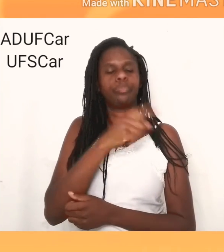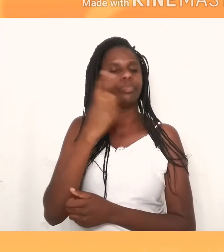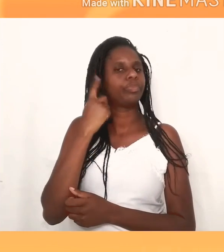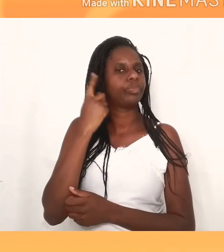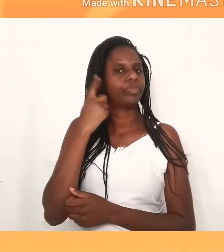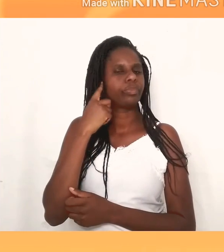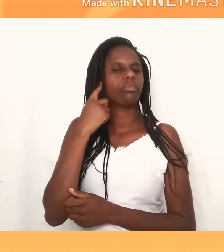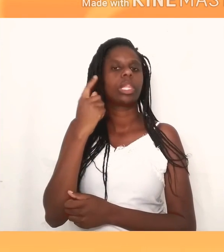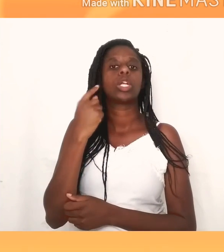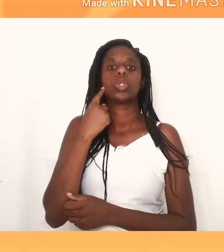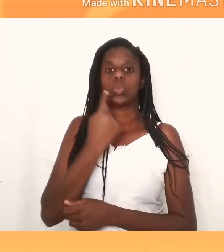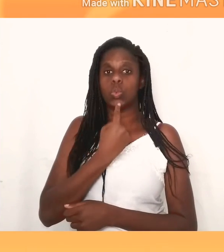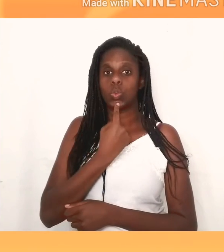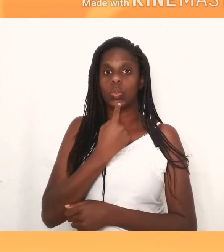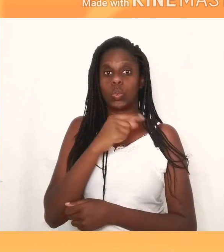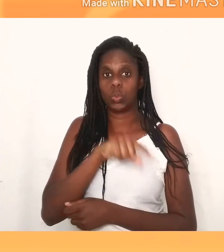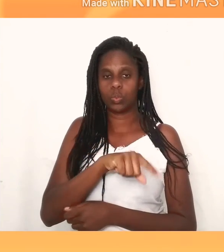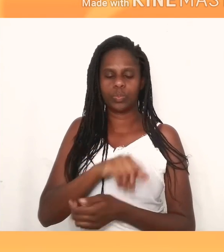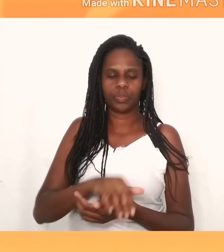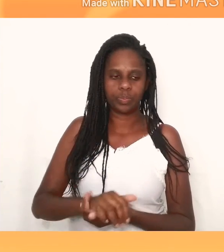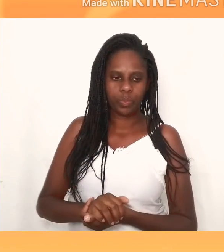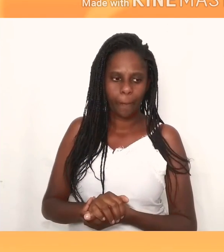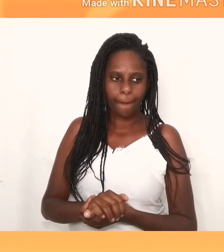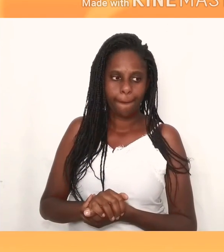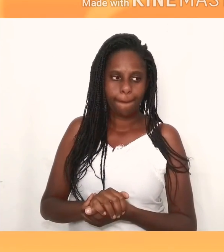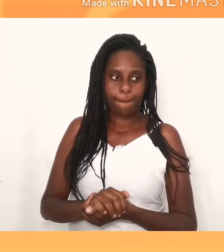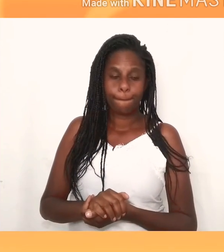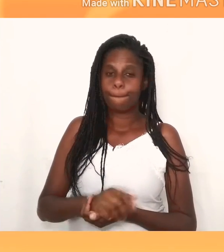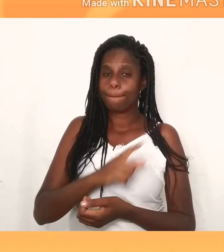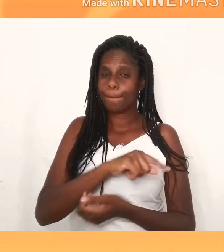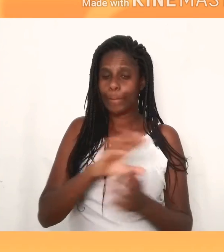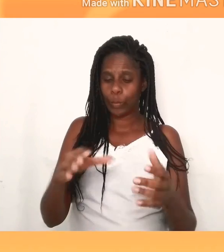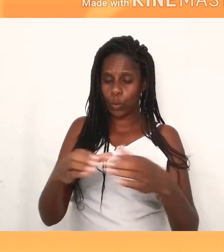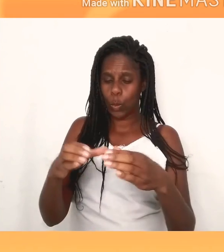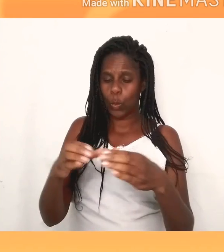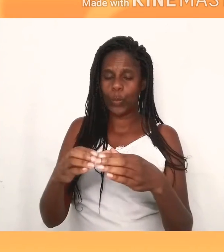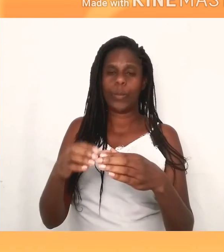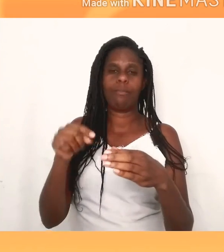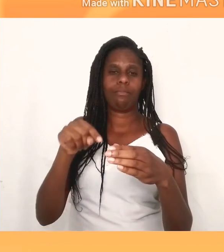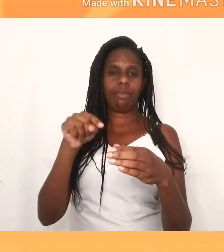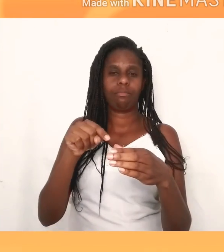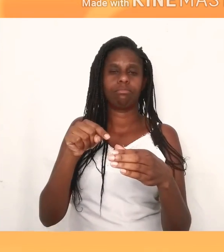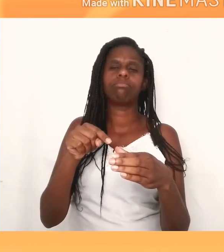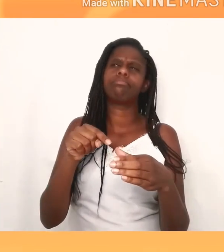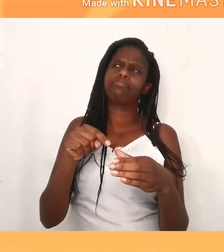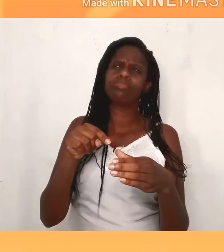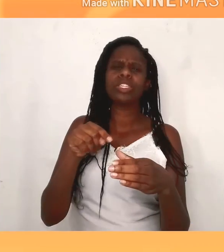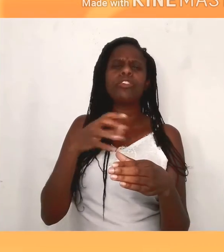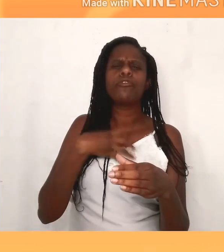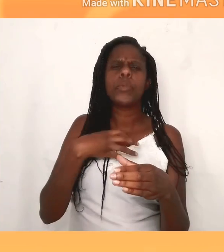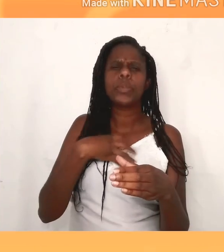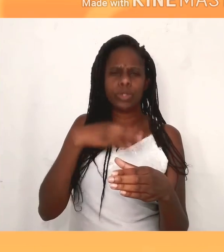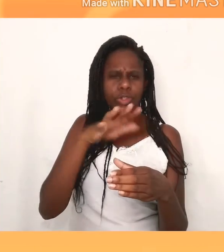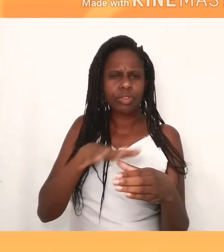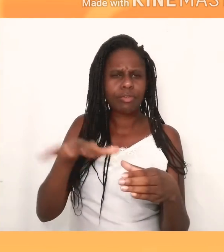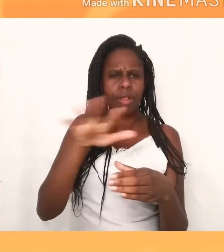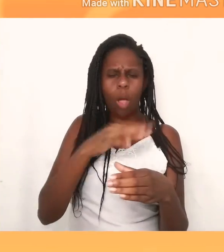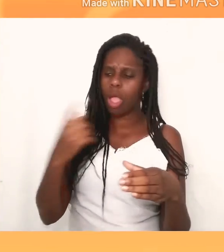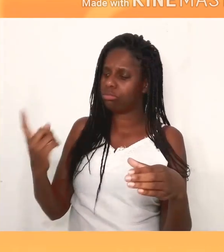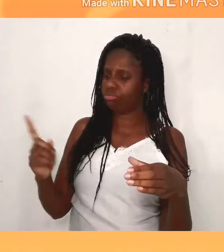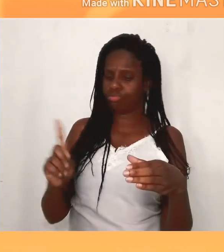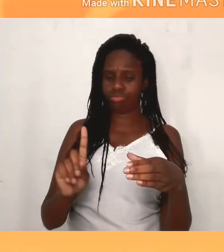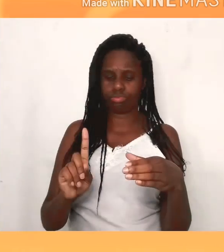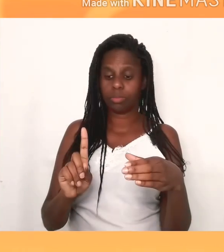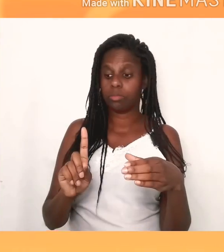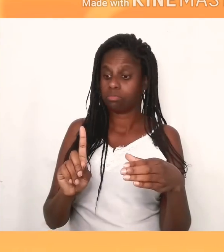aluno que tem deficiência auditiva, um aluno surdo, e como ele chegou numa turma que é uma turma